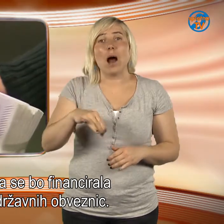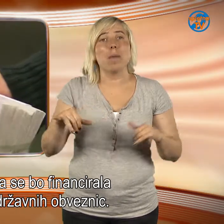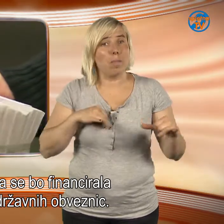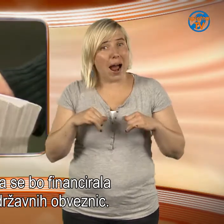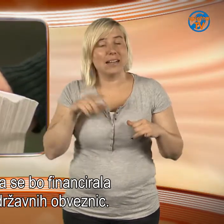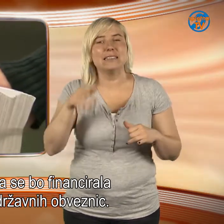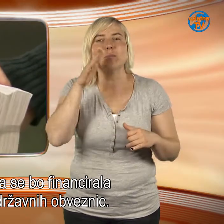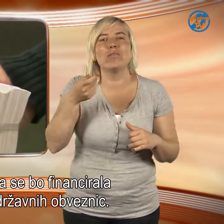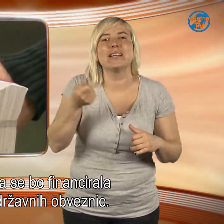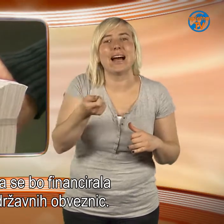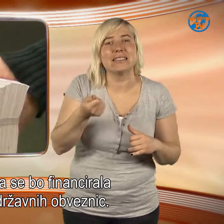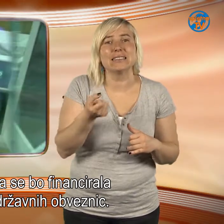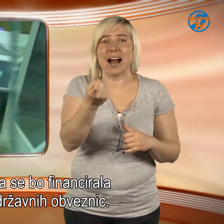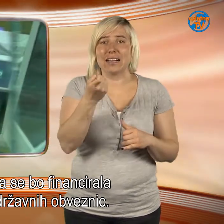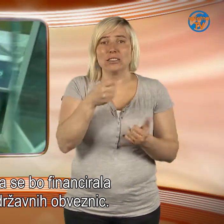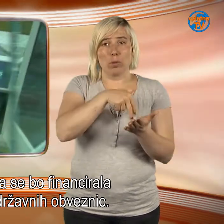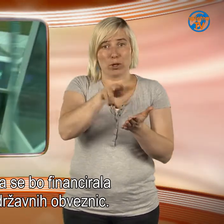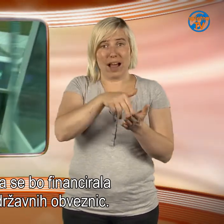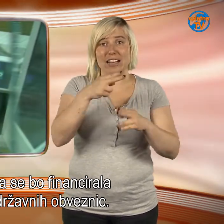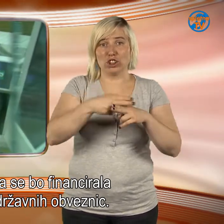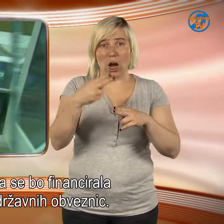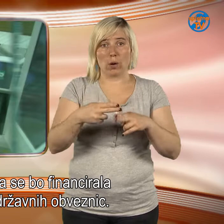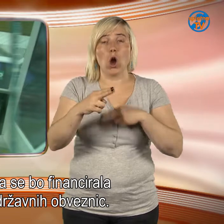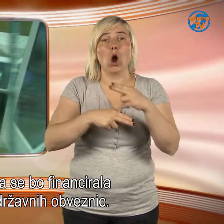Slaba banka se bo financirala iz prodaje državnih obveznic.